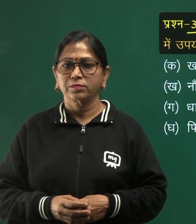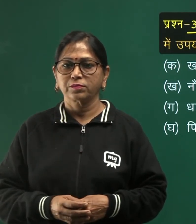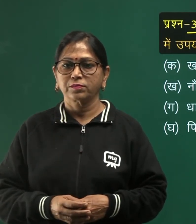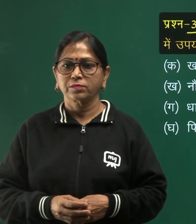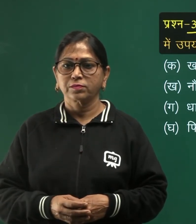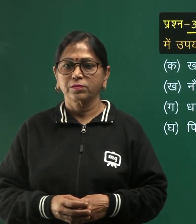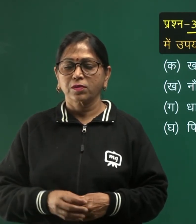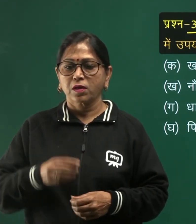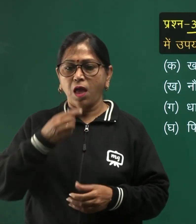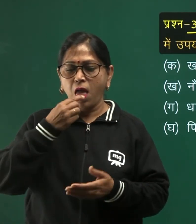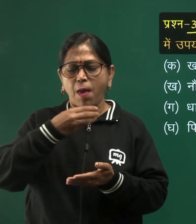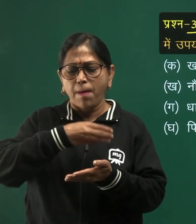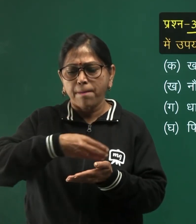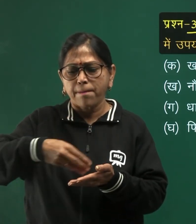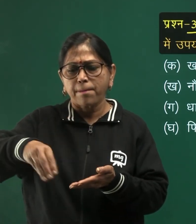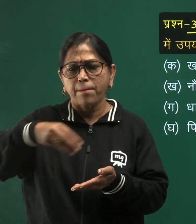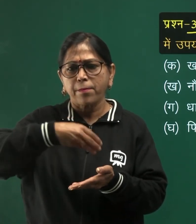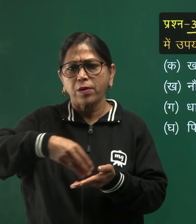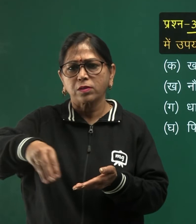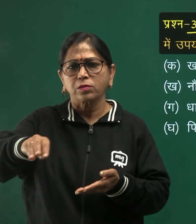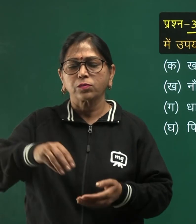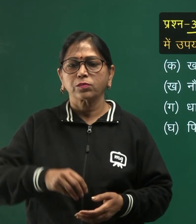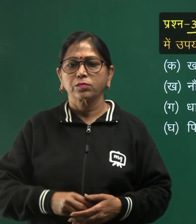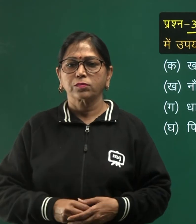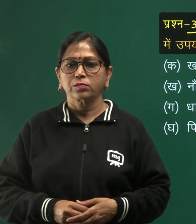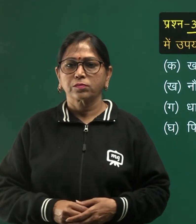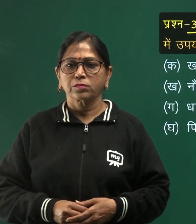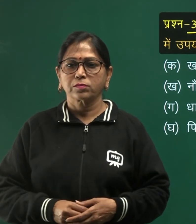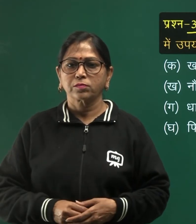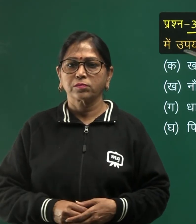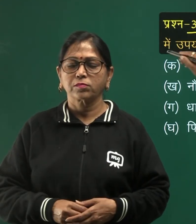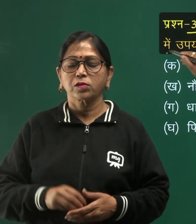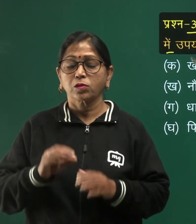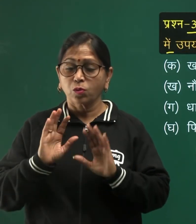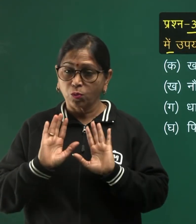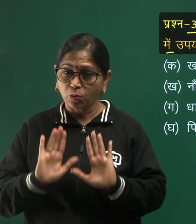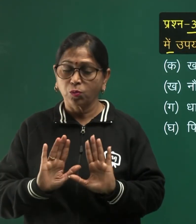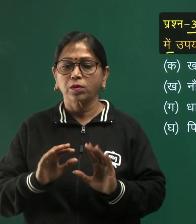प्रश्न नंबर 3 बैठे हुए रक्त को